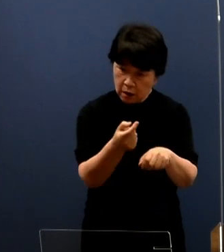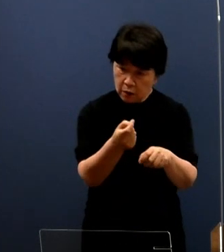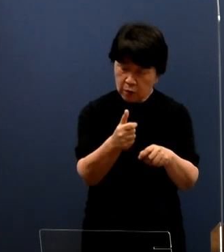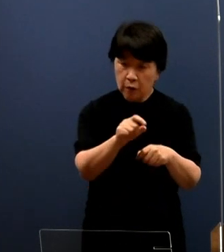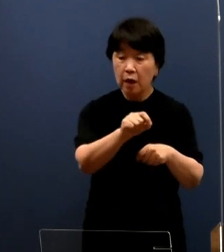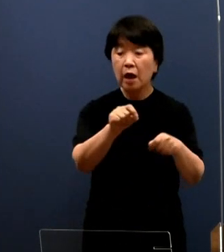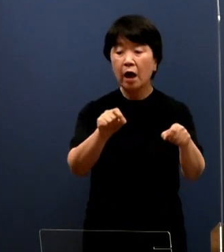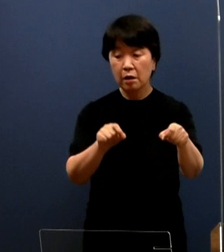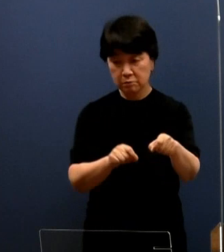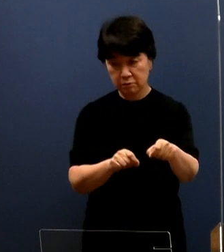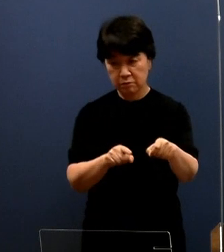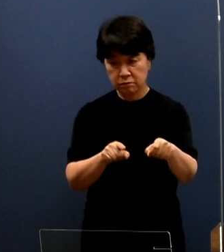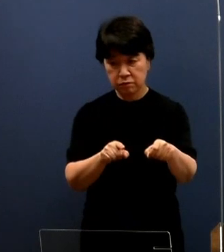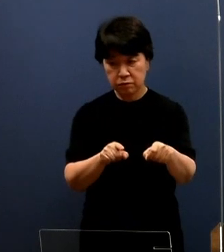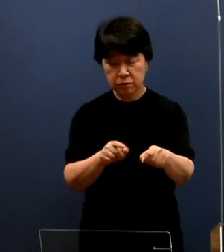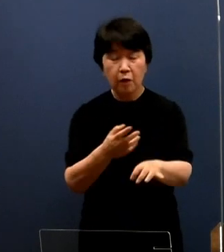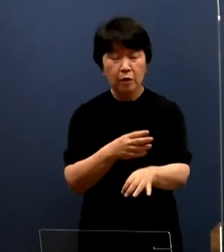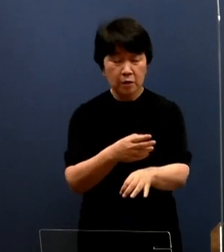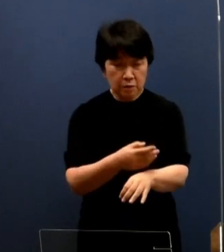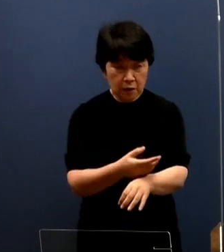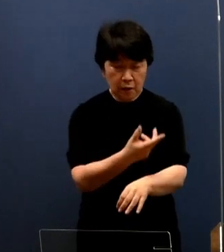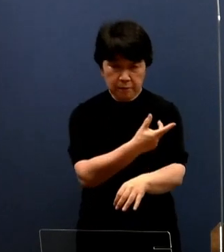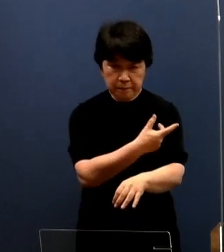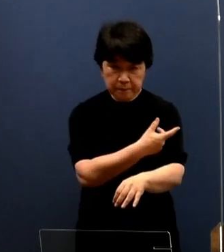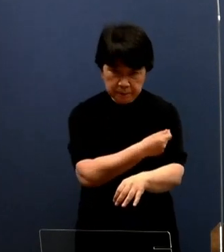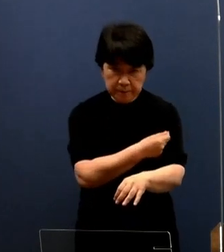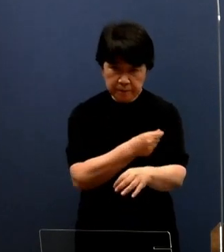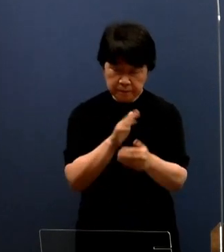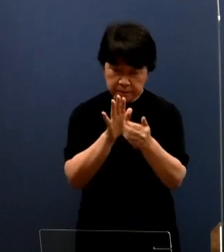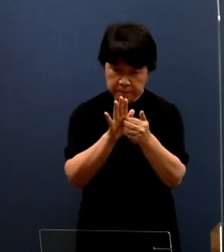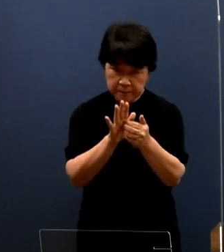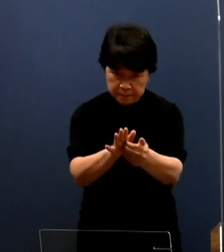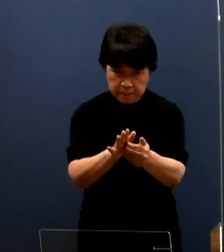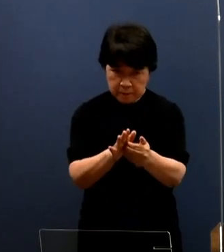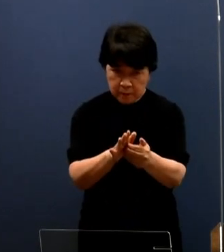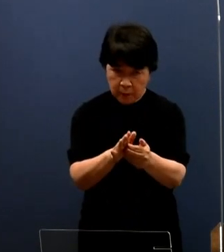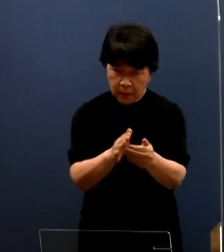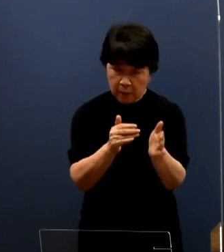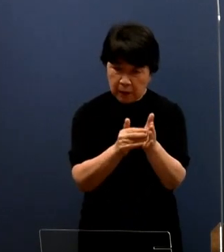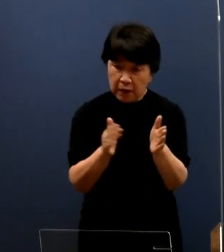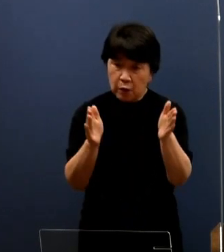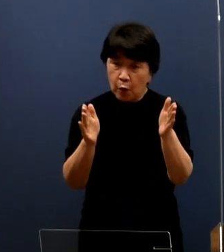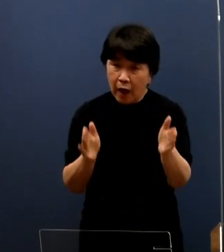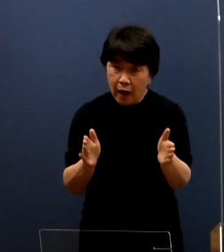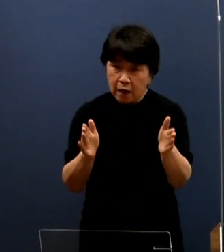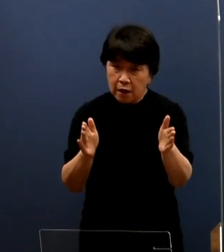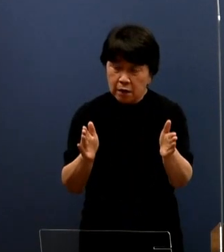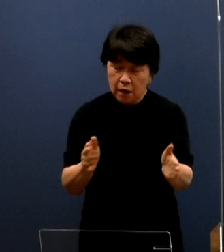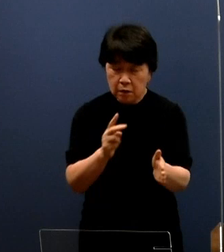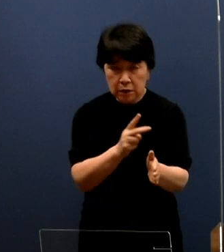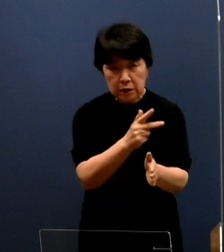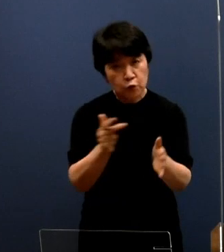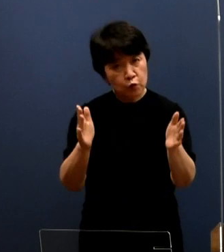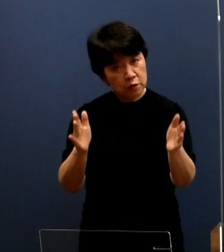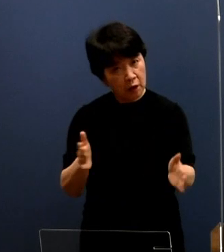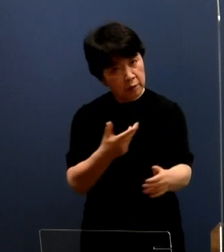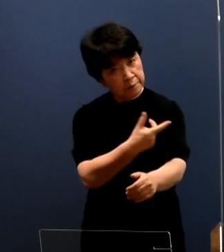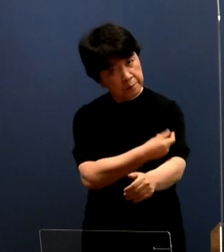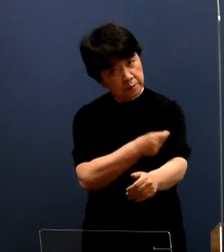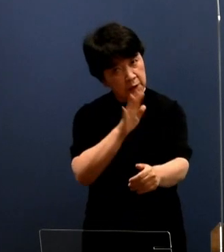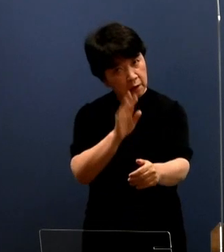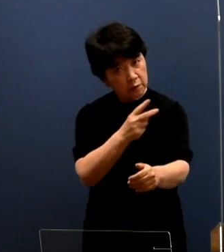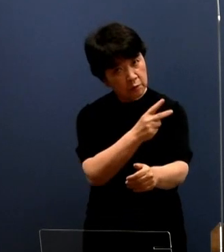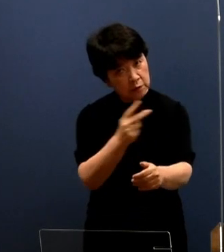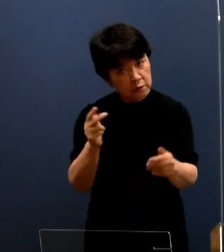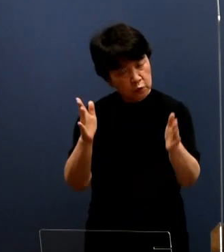それで免疫力が上がっていくのは、多分2週間ぐらいかかるのかな。なので、まあ、